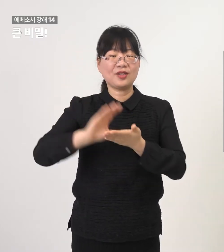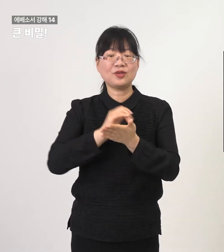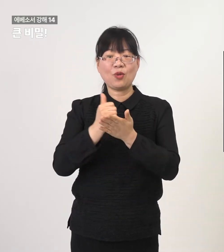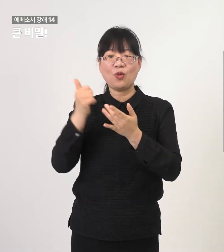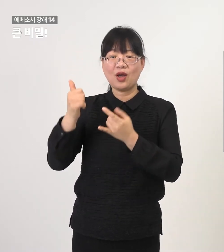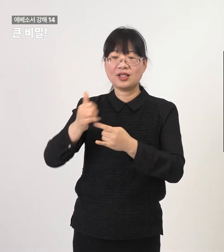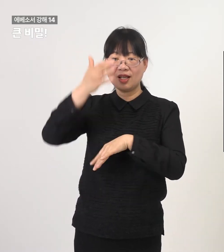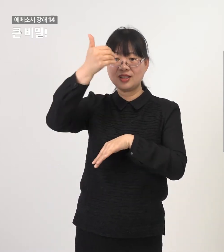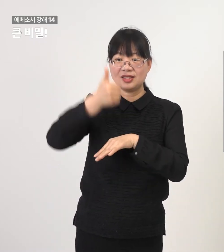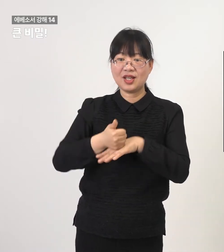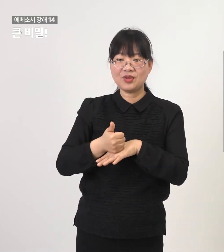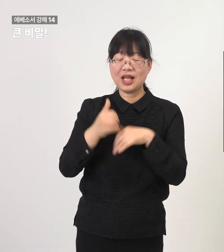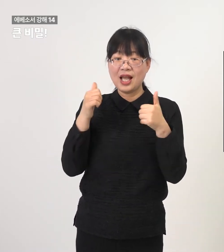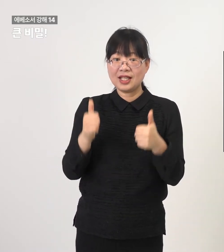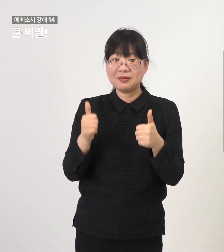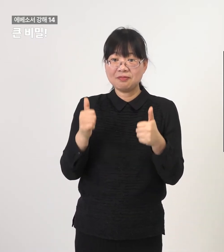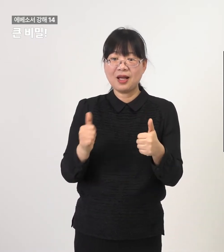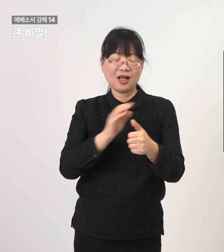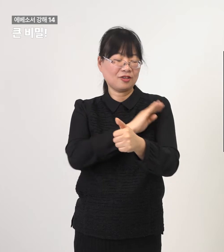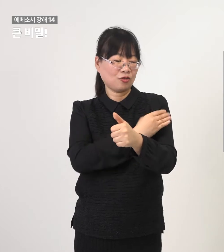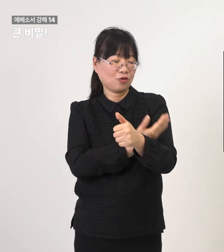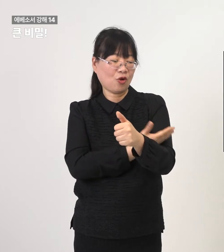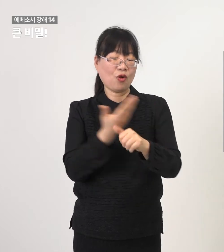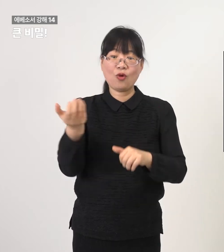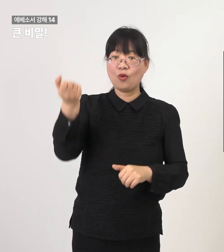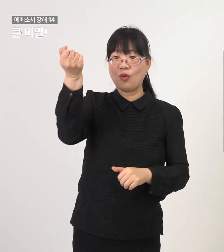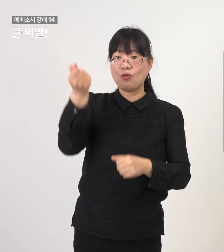그리스도에게 최종적 심판권이 있기 때문에.